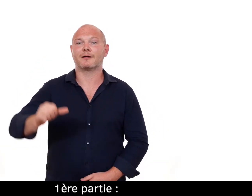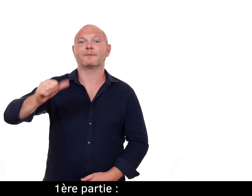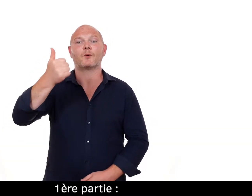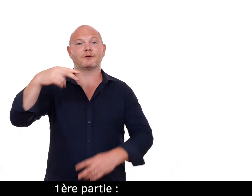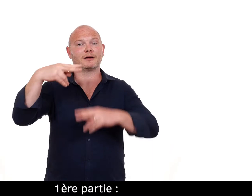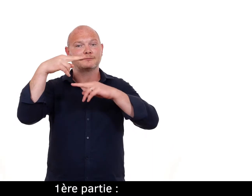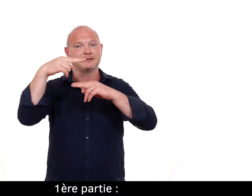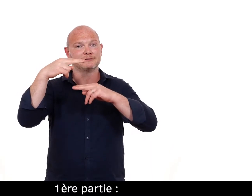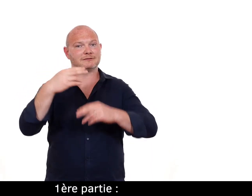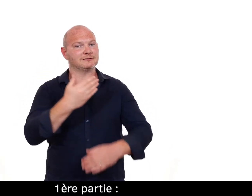Première partie.